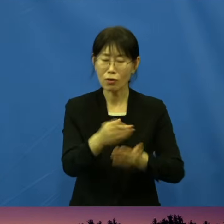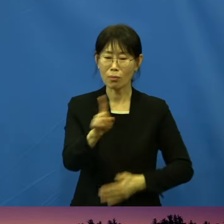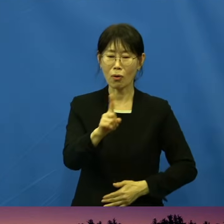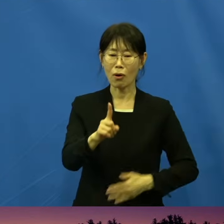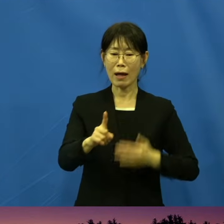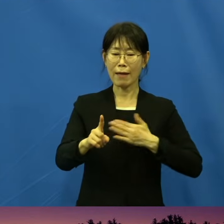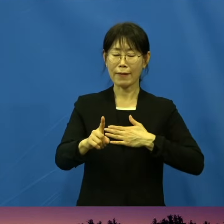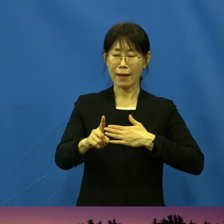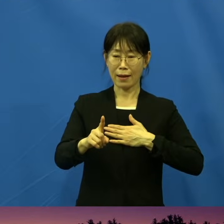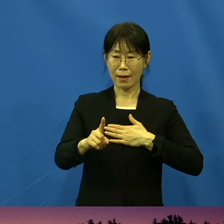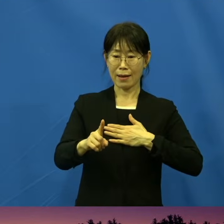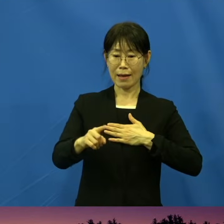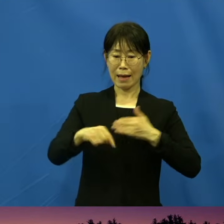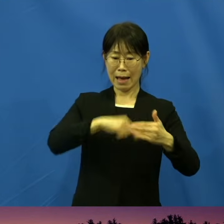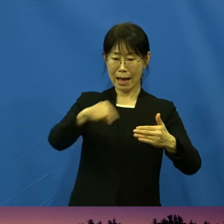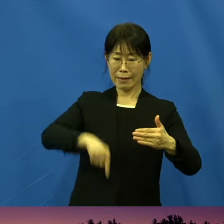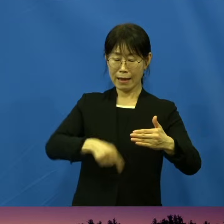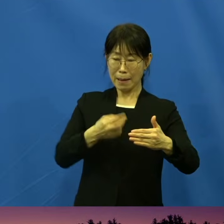그리스도여야 한다는 거죠.